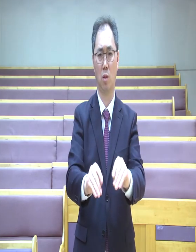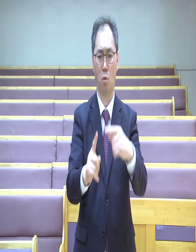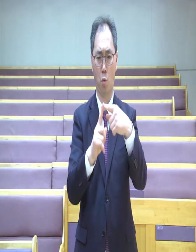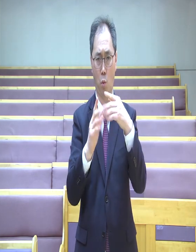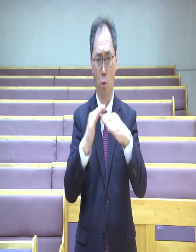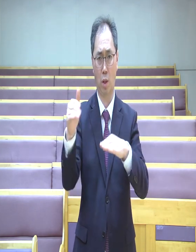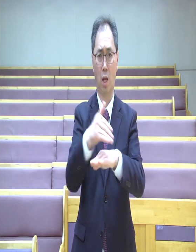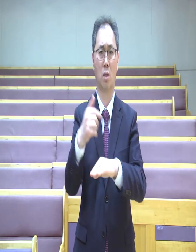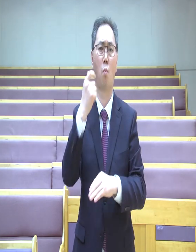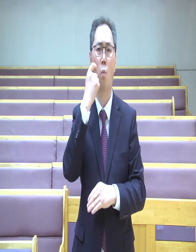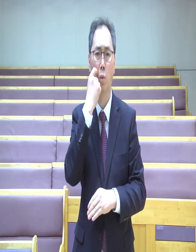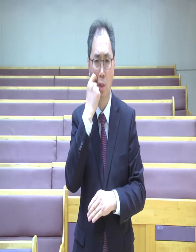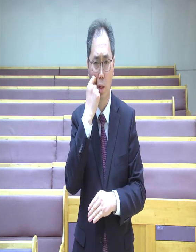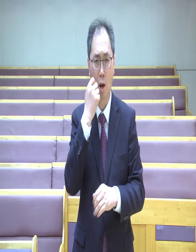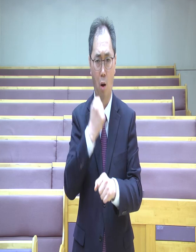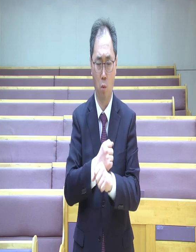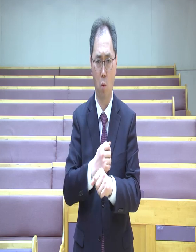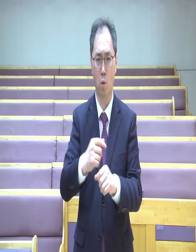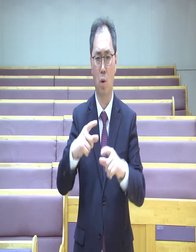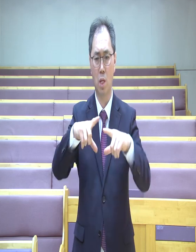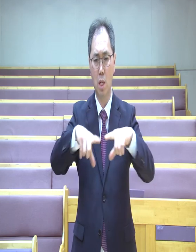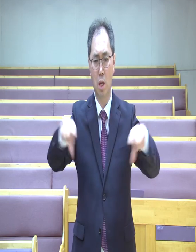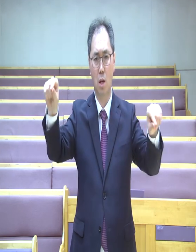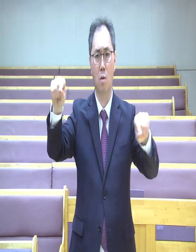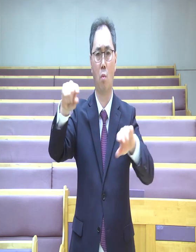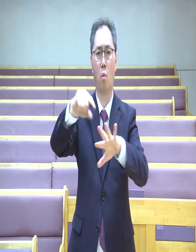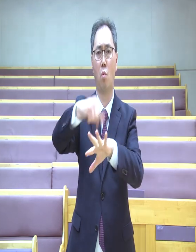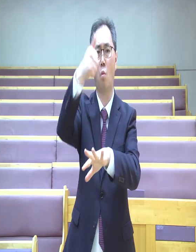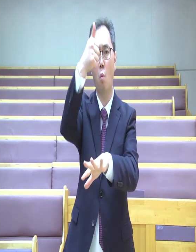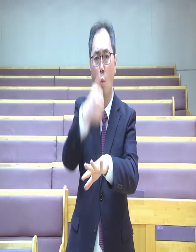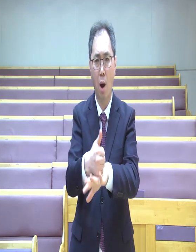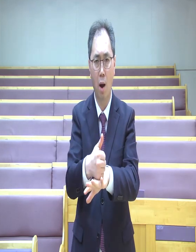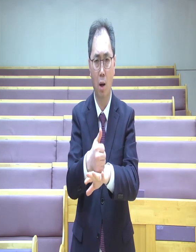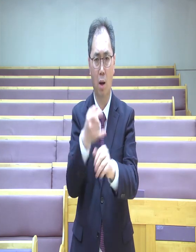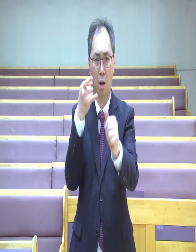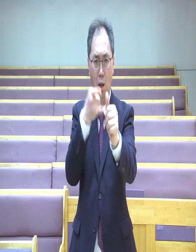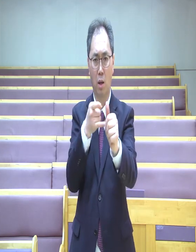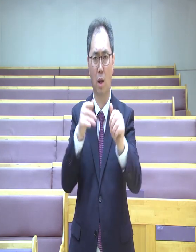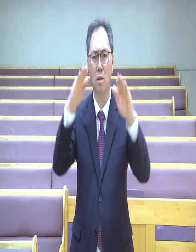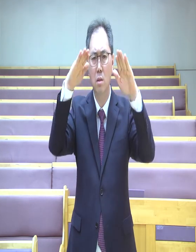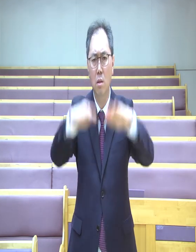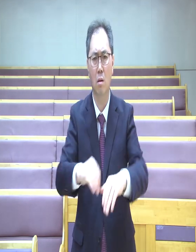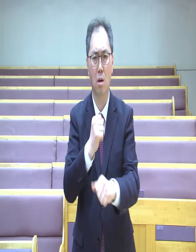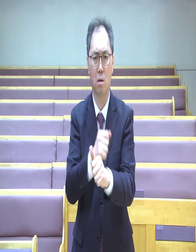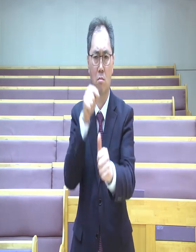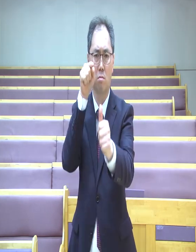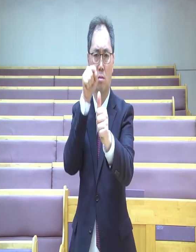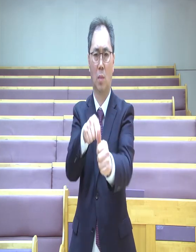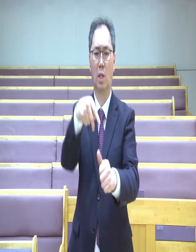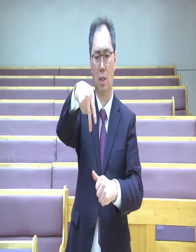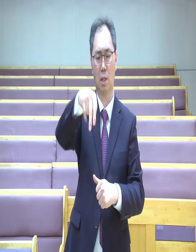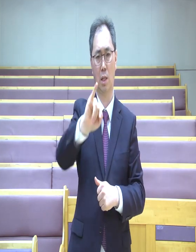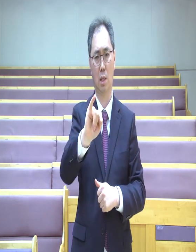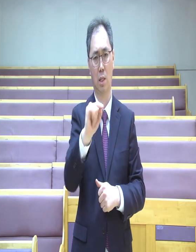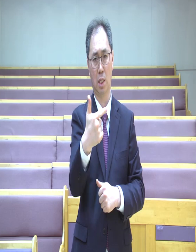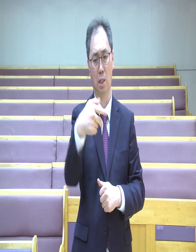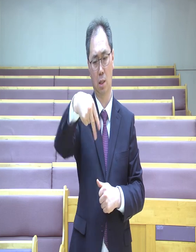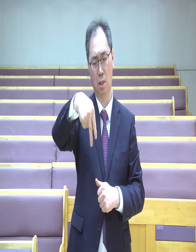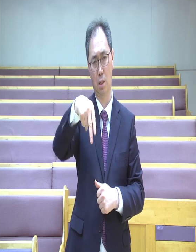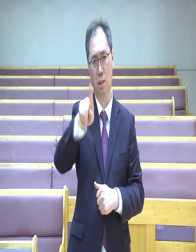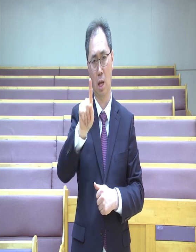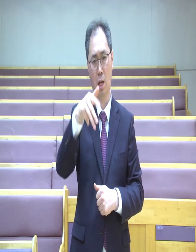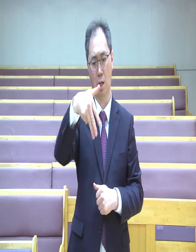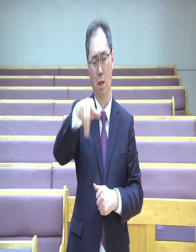그래서 타협하여서 신사참배에 응한 이들도 많았지만 끝까지 거부하며 신앙의 절개를